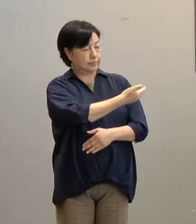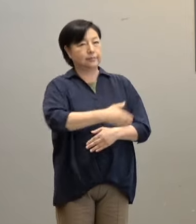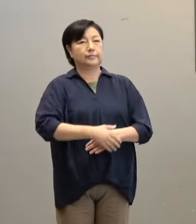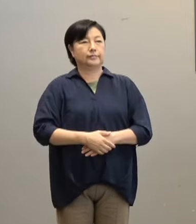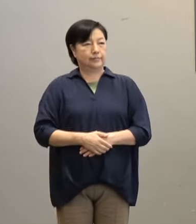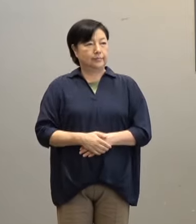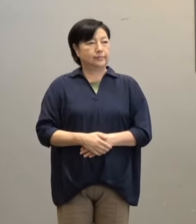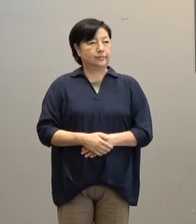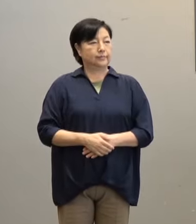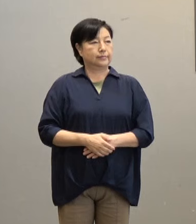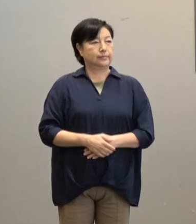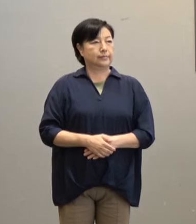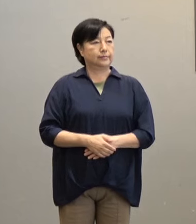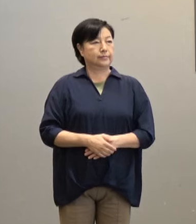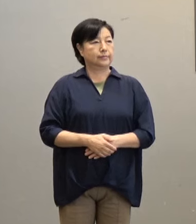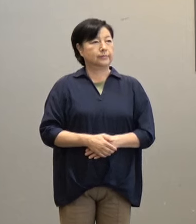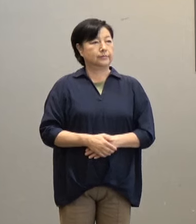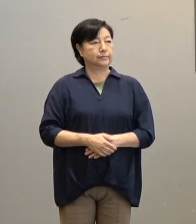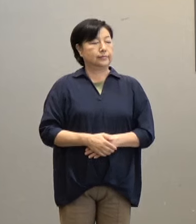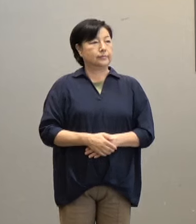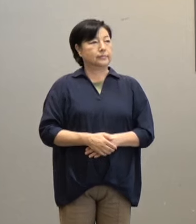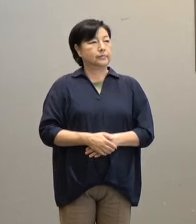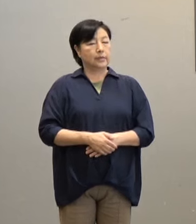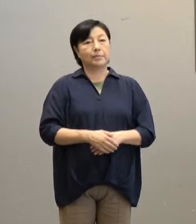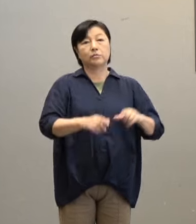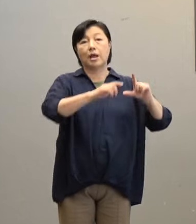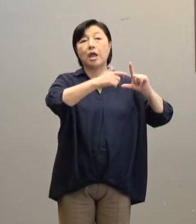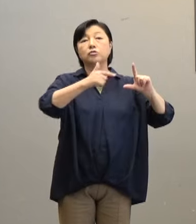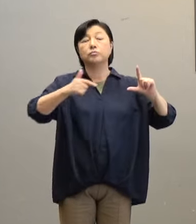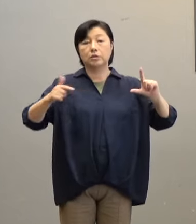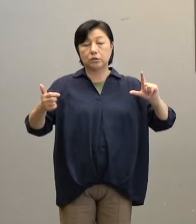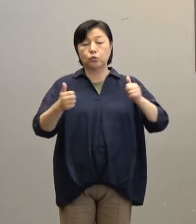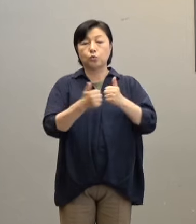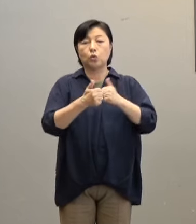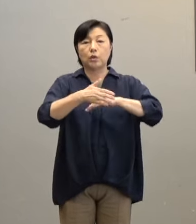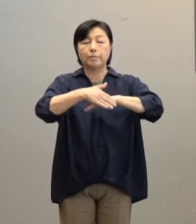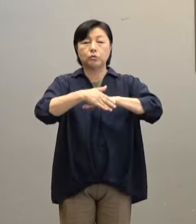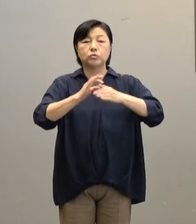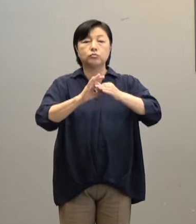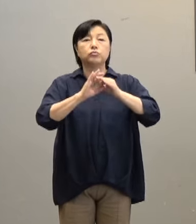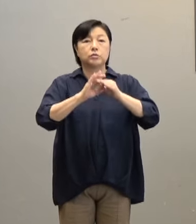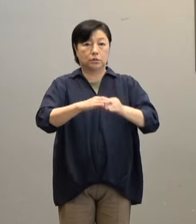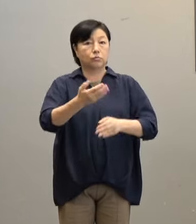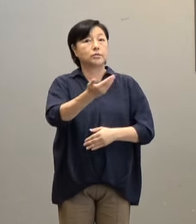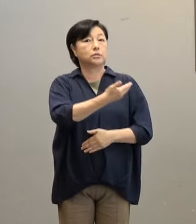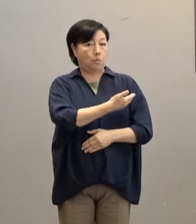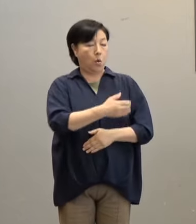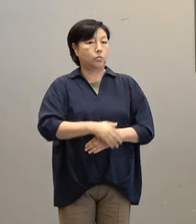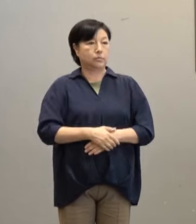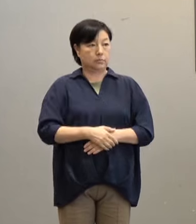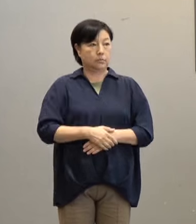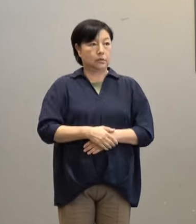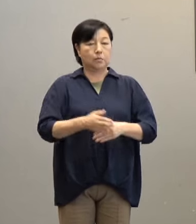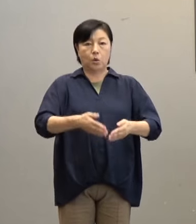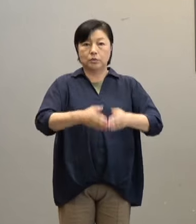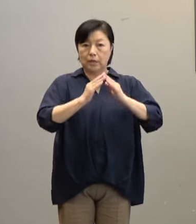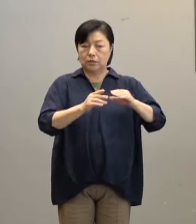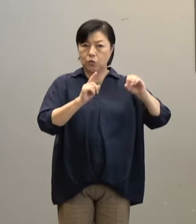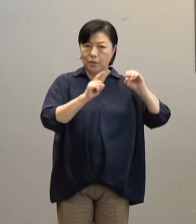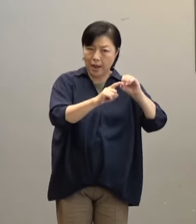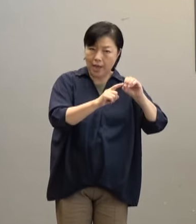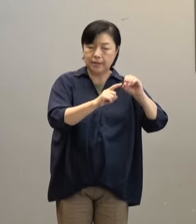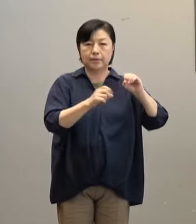組みです。よろしくお願いします。まずは LGBTQ の相談窓口についてなんですけども、はい、改めてなんですが、その設置の狙いですと